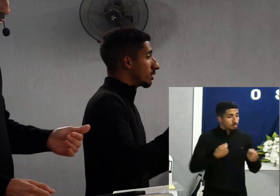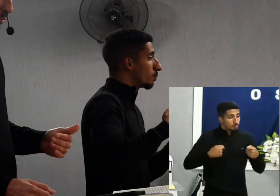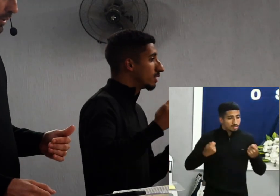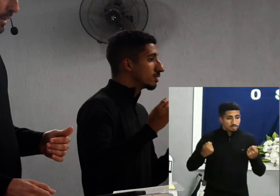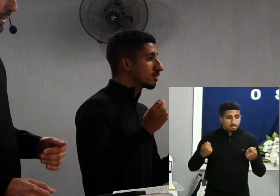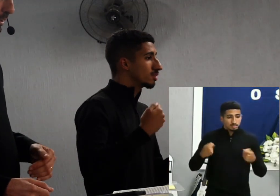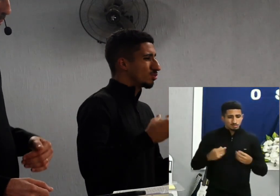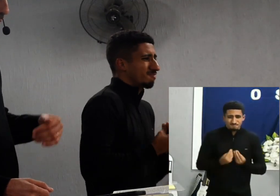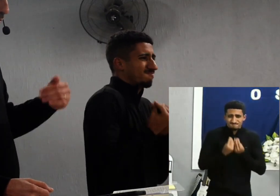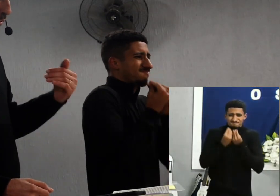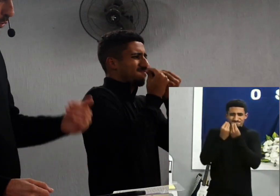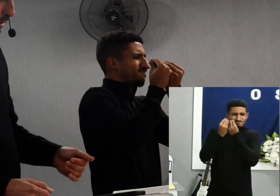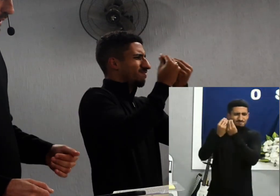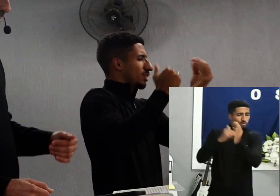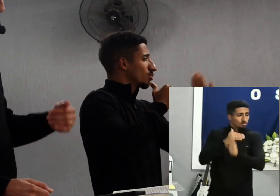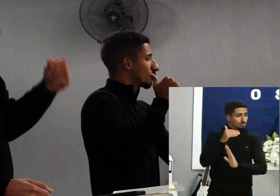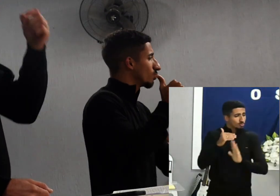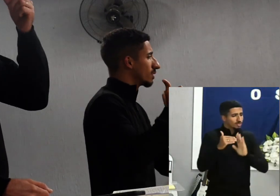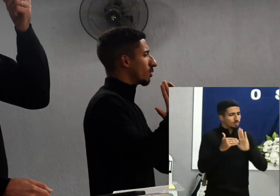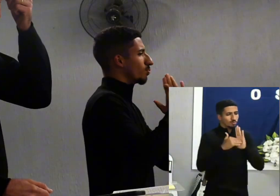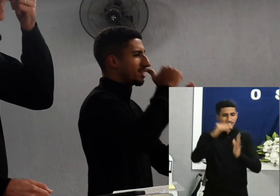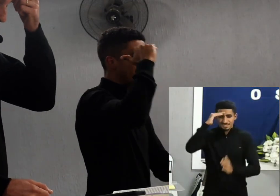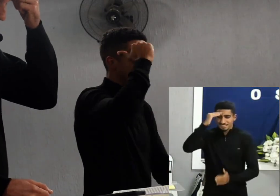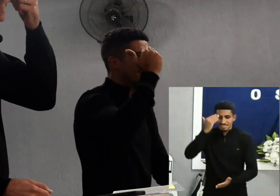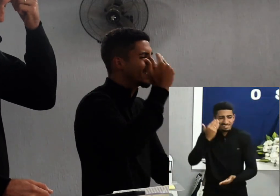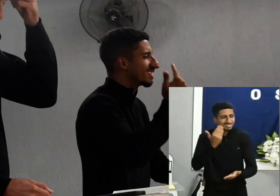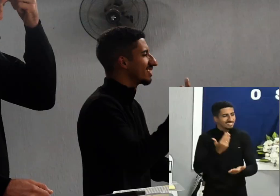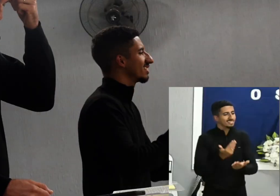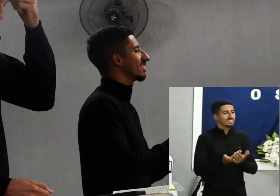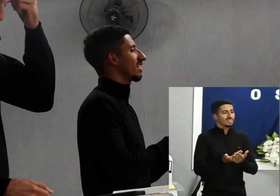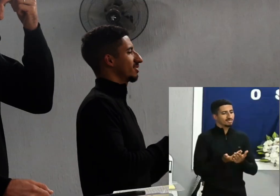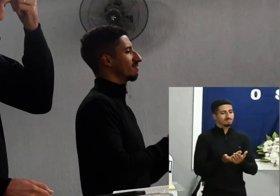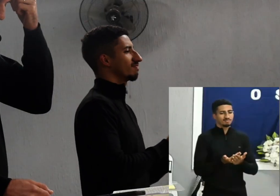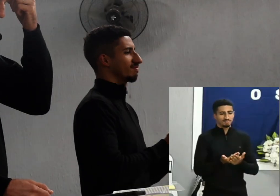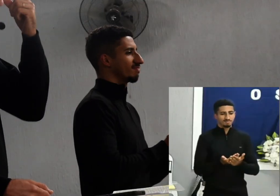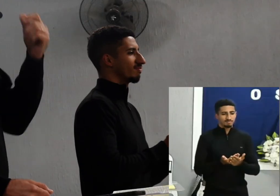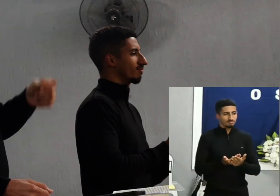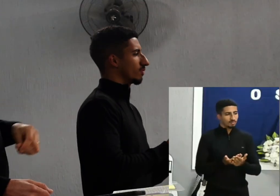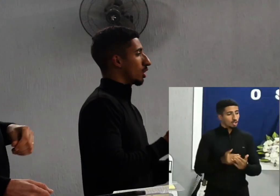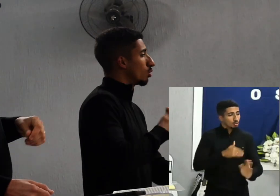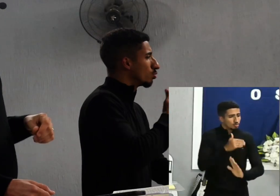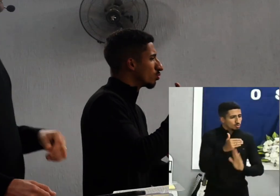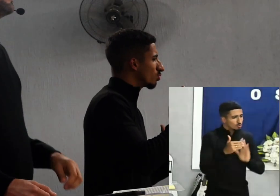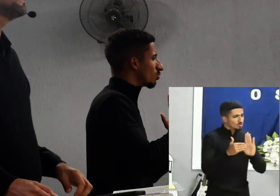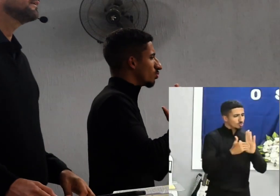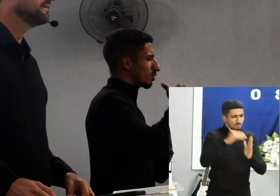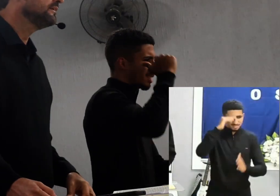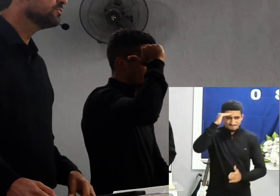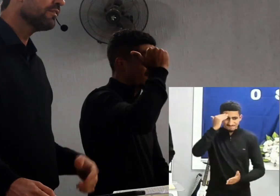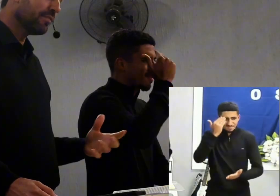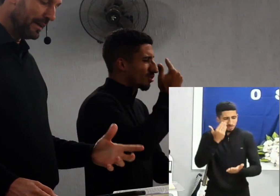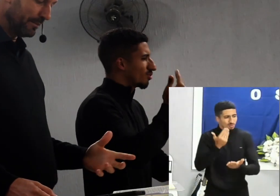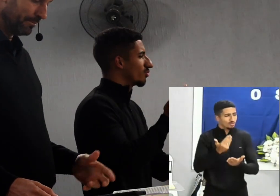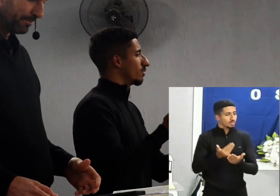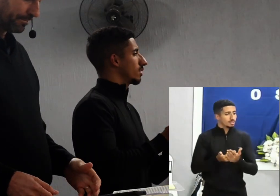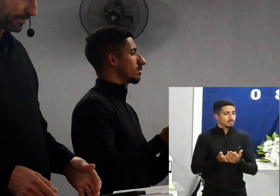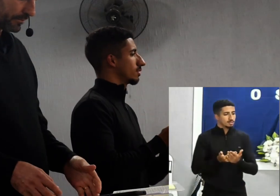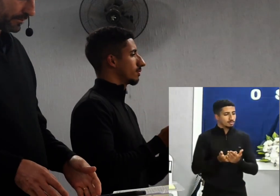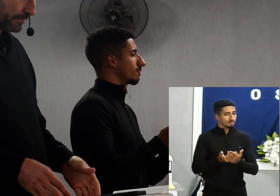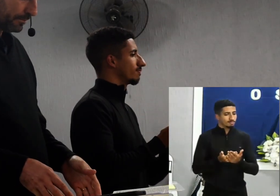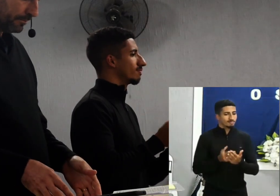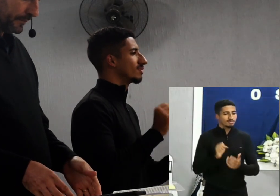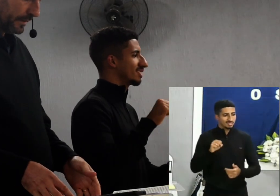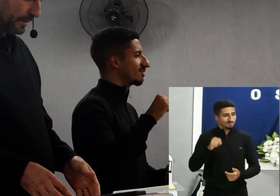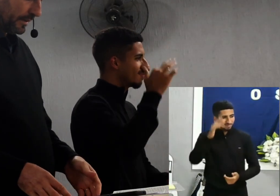o risco e pôr toda a sua confiança em Deus. Isso é fé.